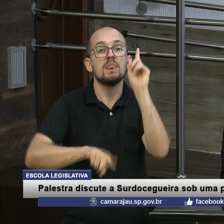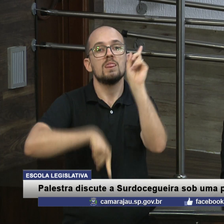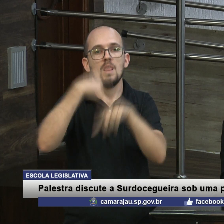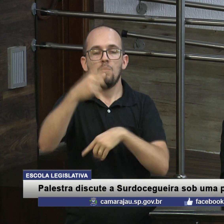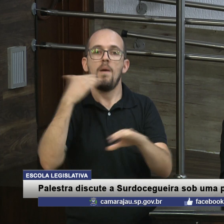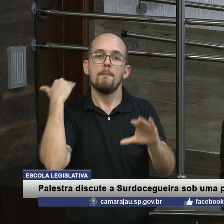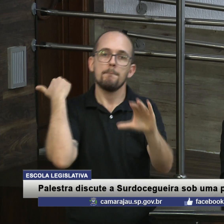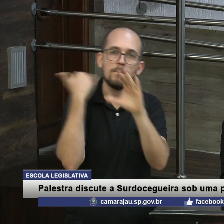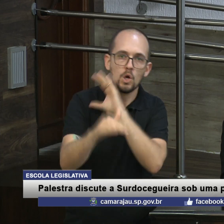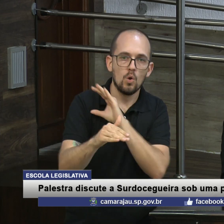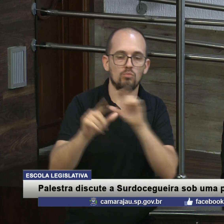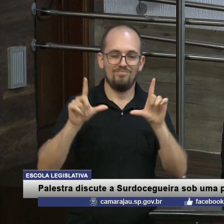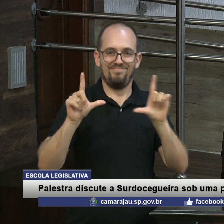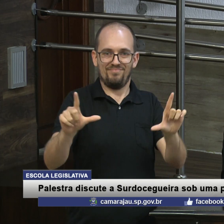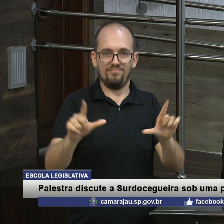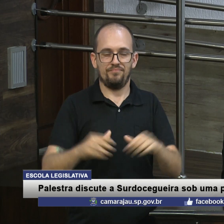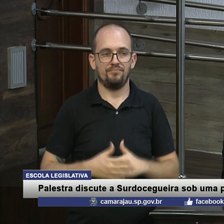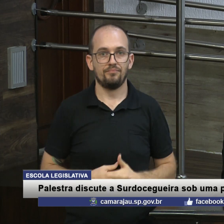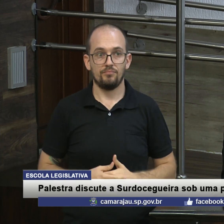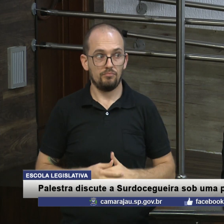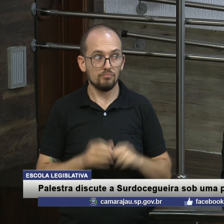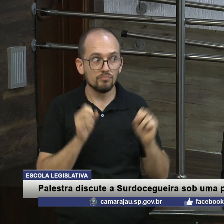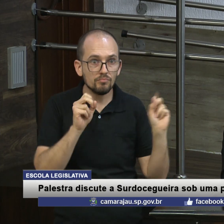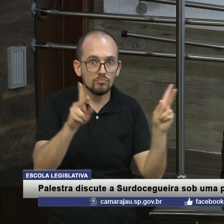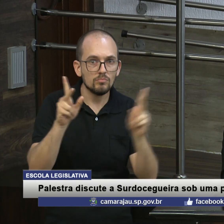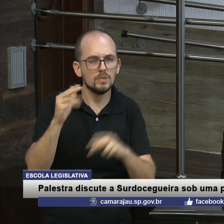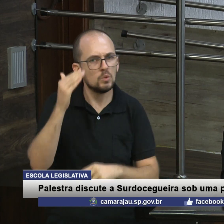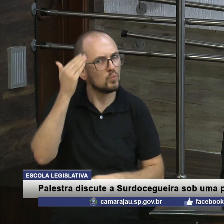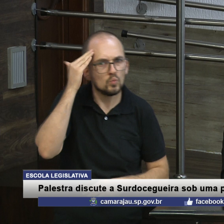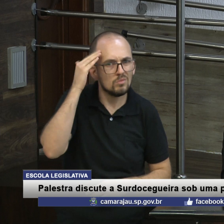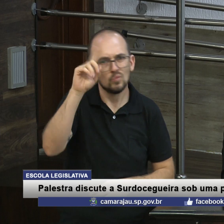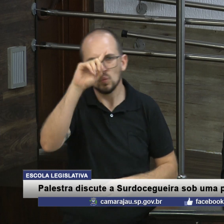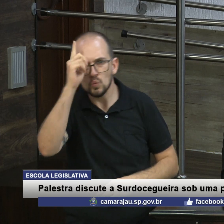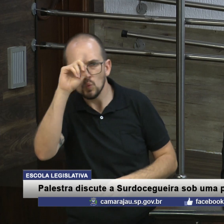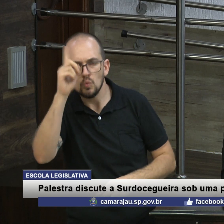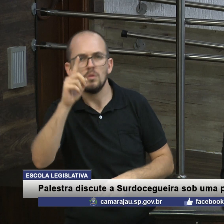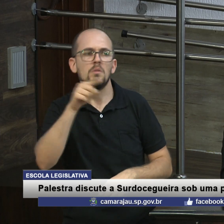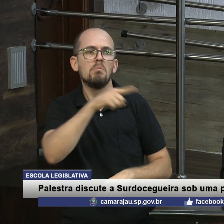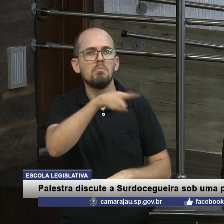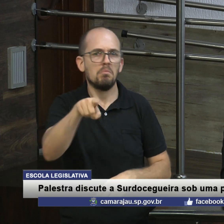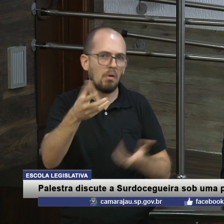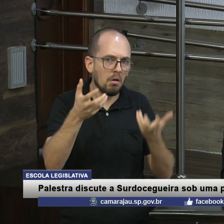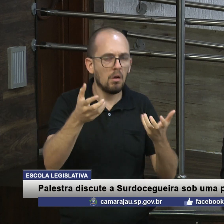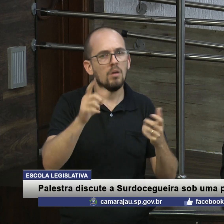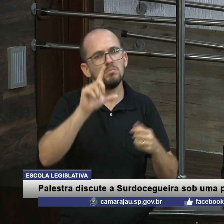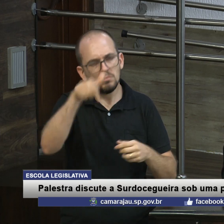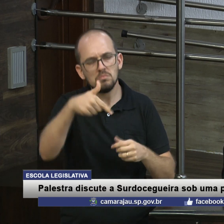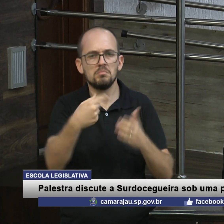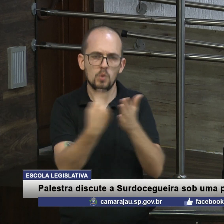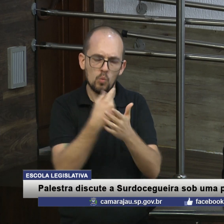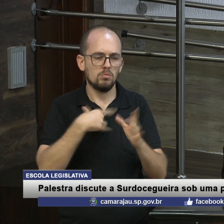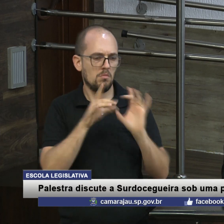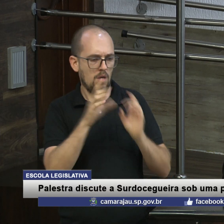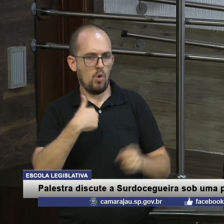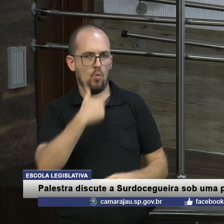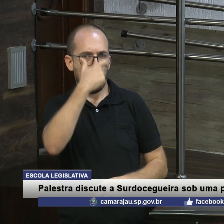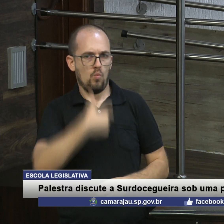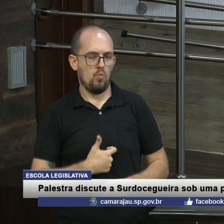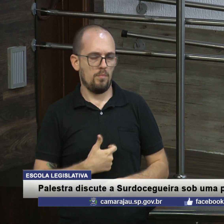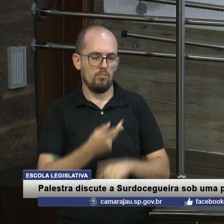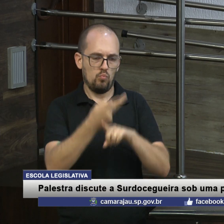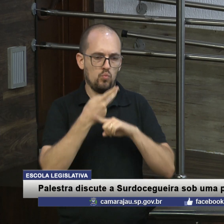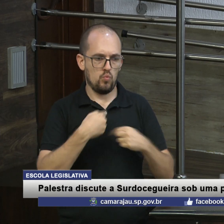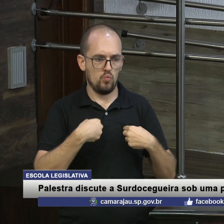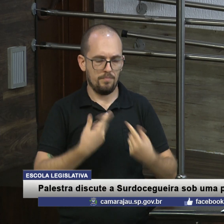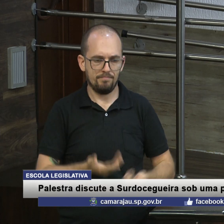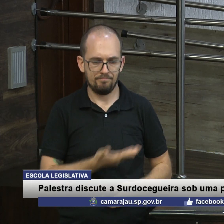e-mail este certificado. Certo? Qualquer dúvida, depois vocês podem me fazer a pergunta, eu estarei aqui ao lado.